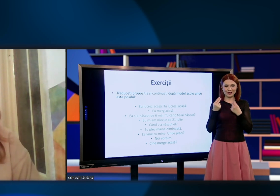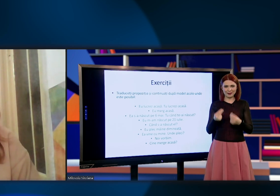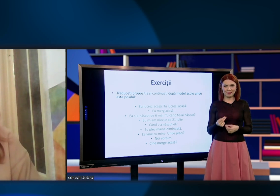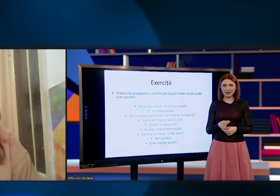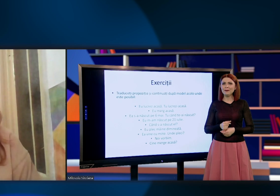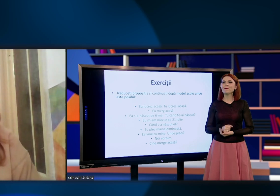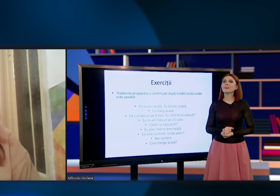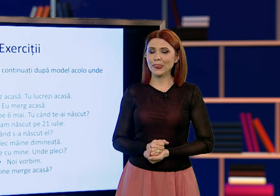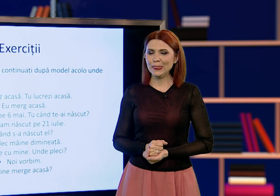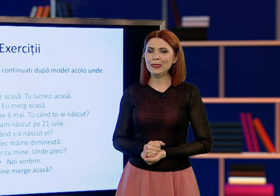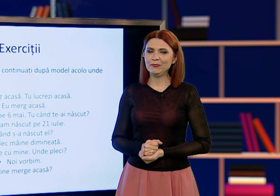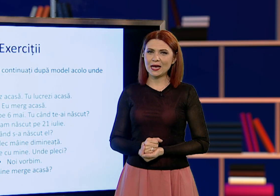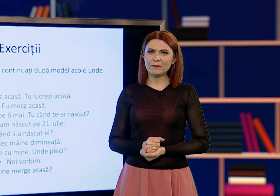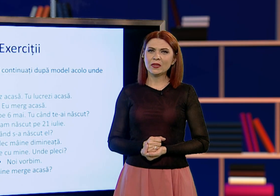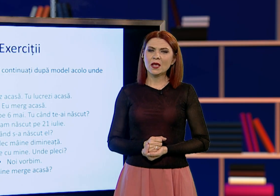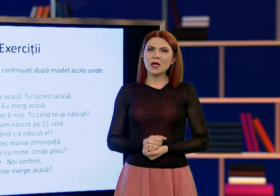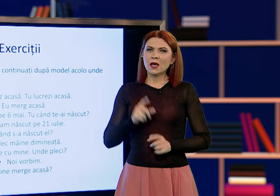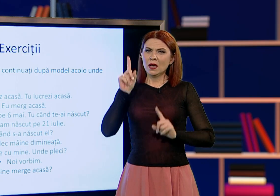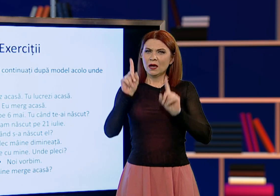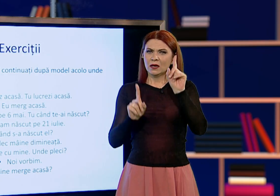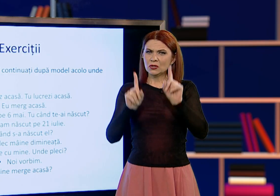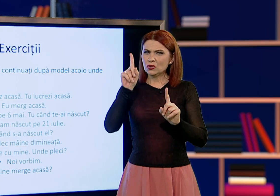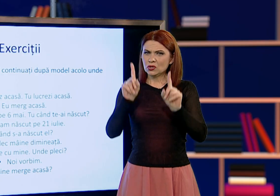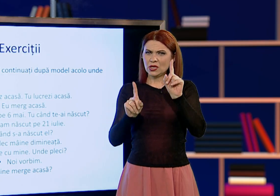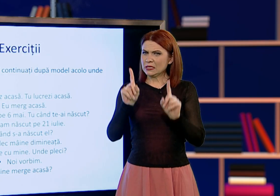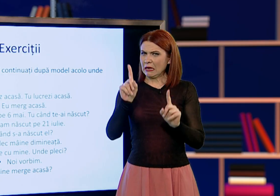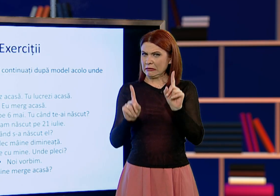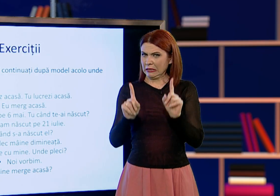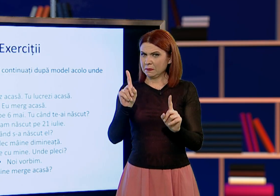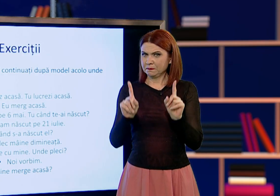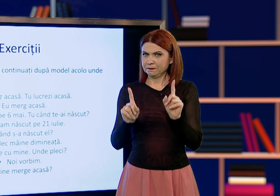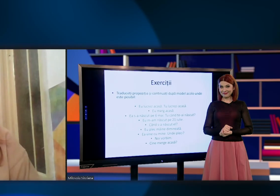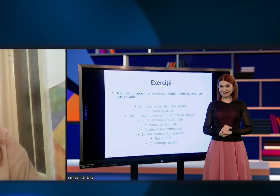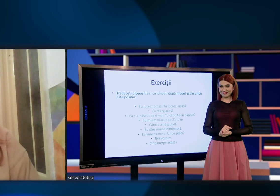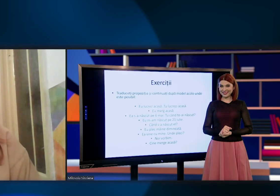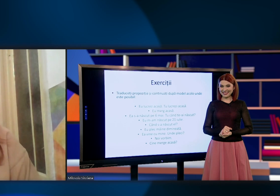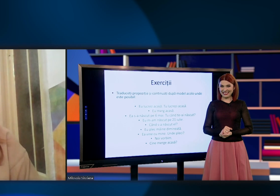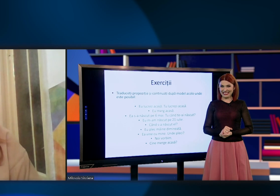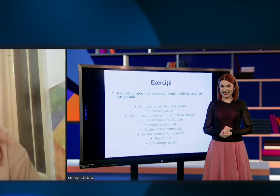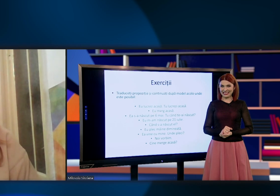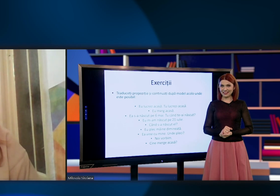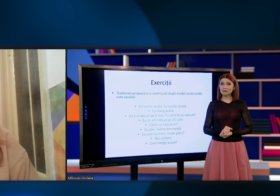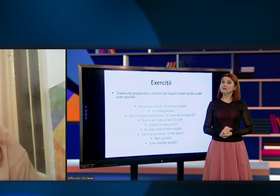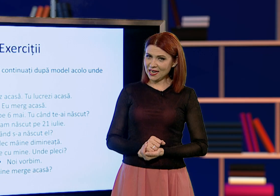bine da Ce este asta uneori bine